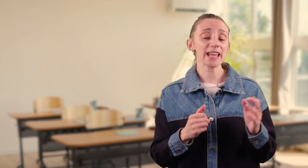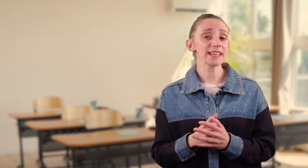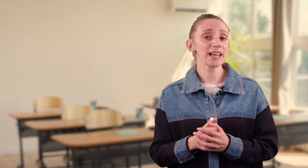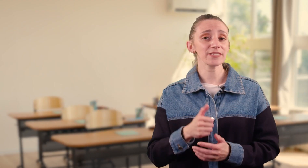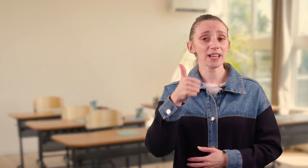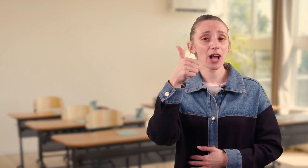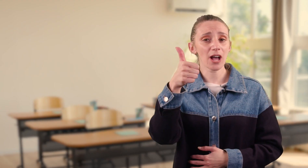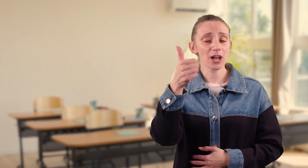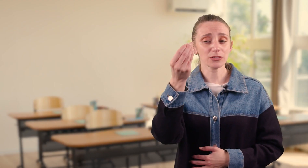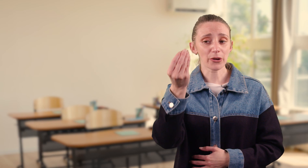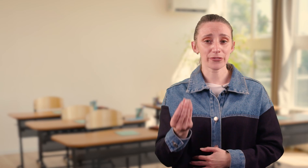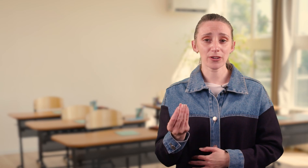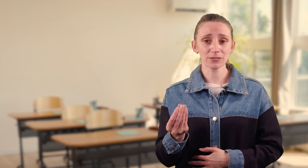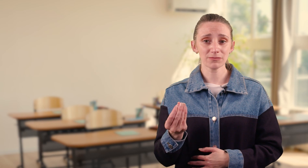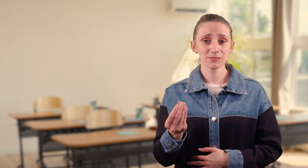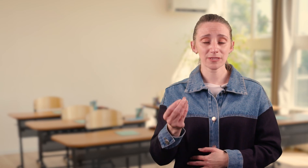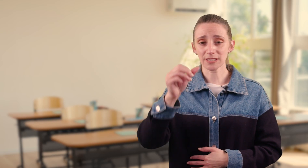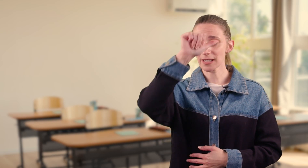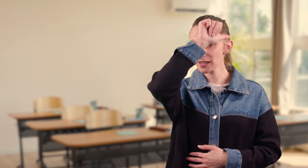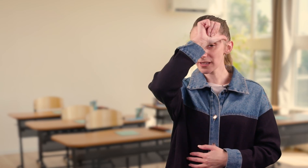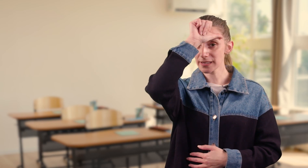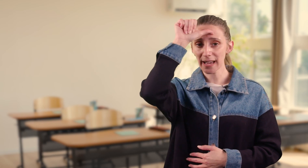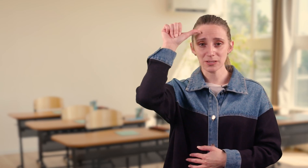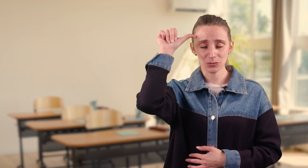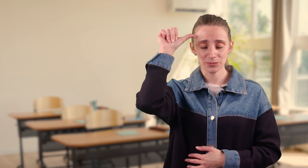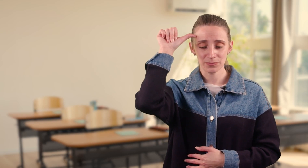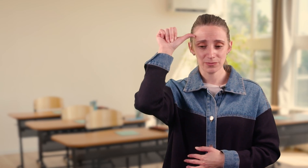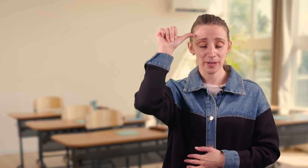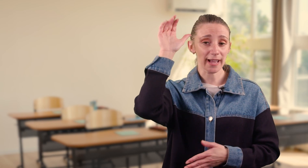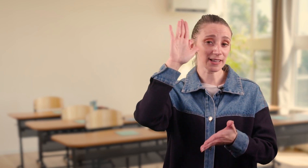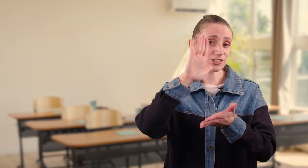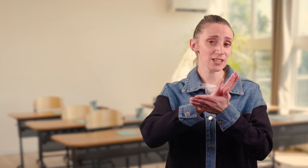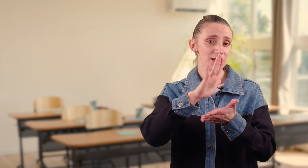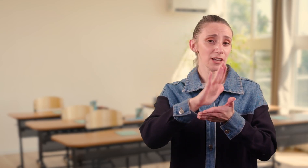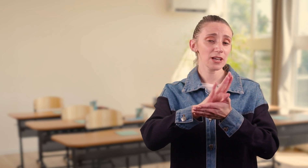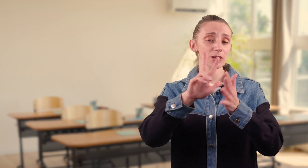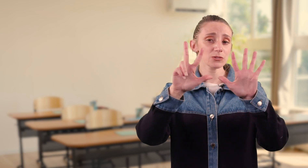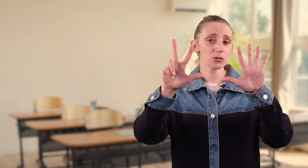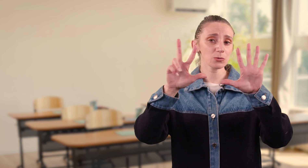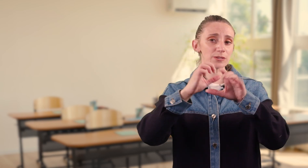qu'il avait un enfant, c'est un garçon âgé de 8